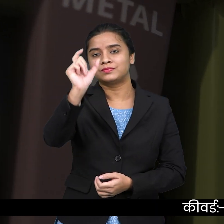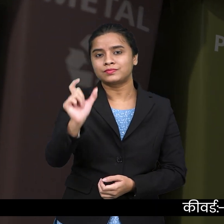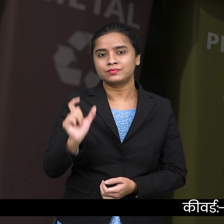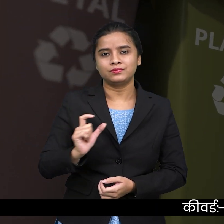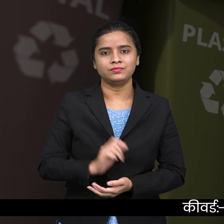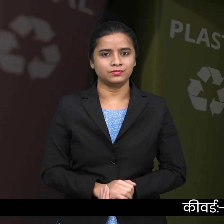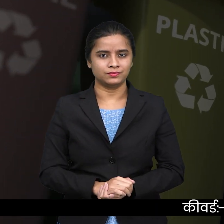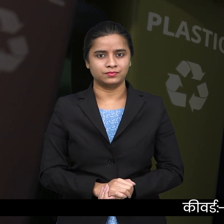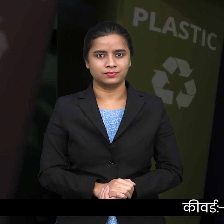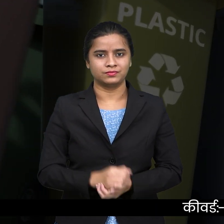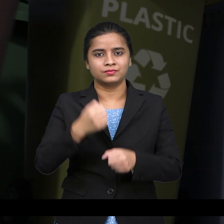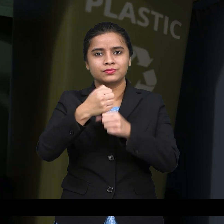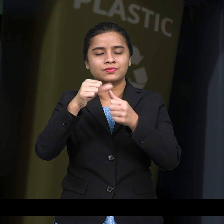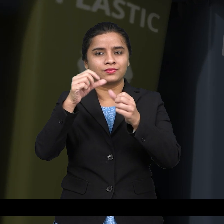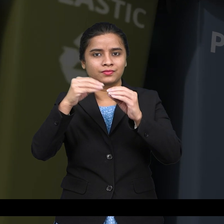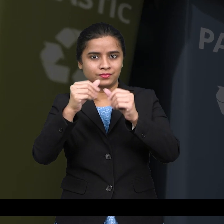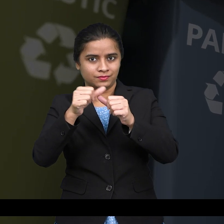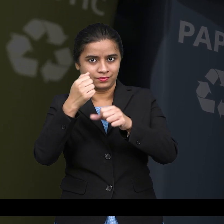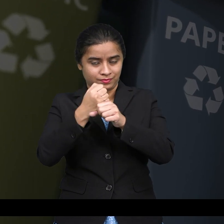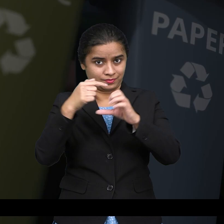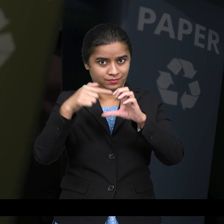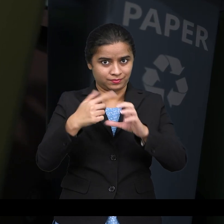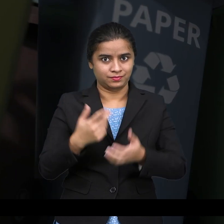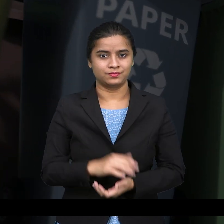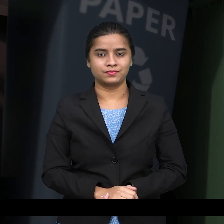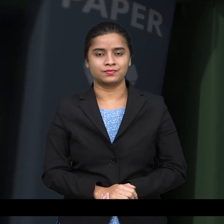कीवर्ड, अति महत्वाचे शब्द: कचरा,